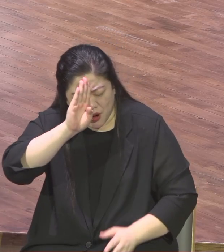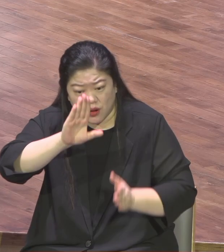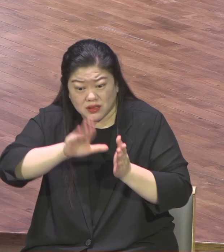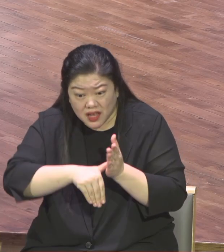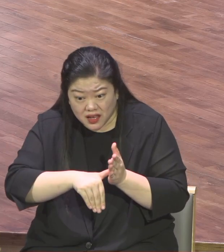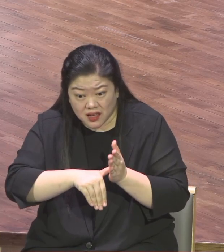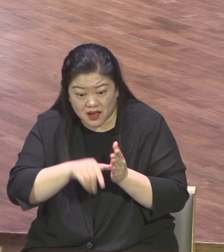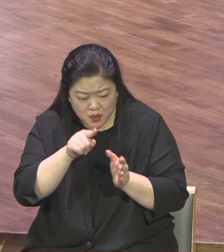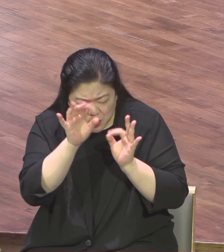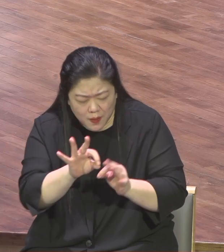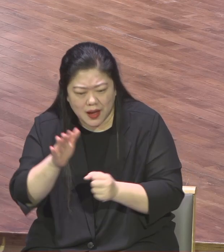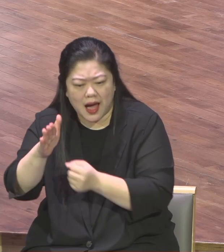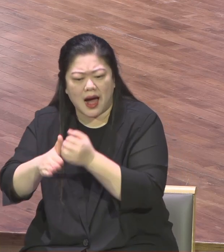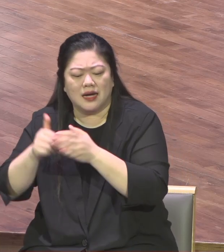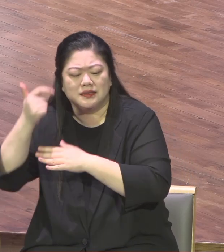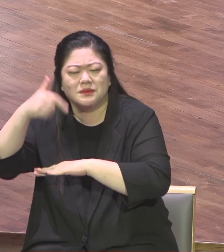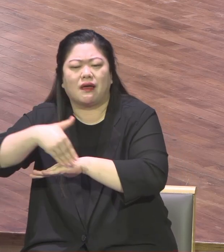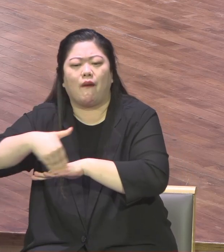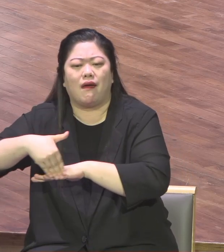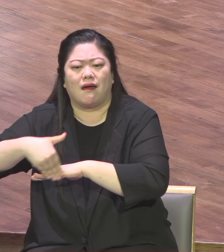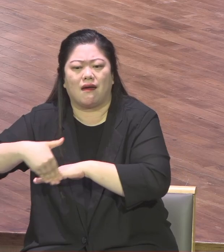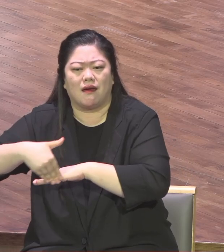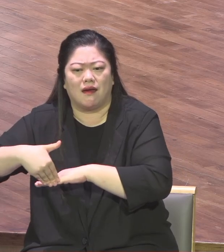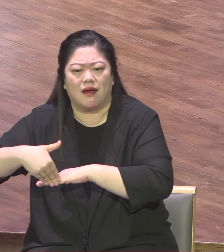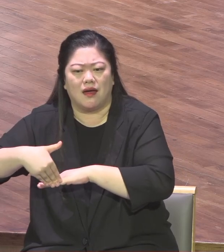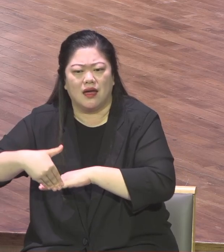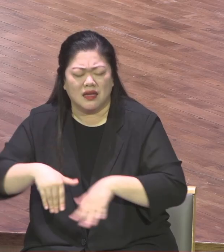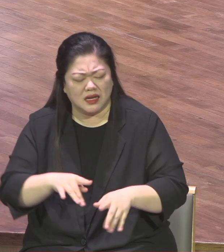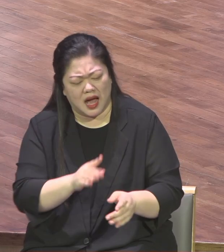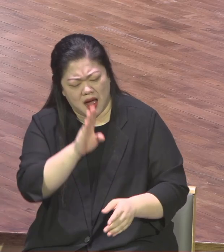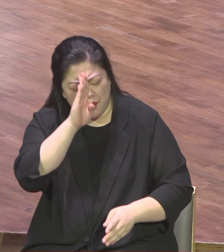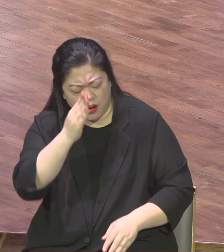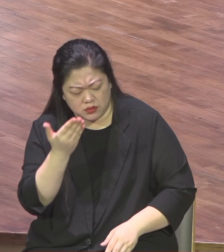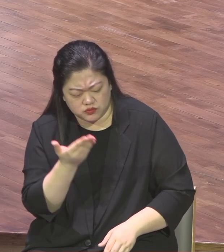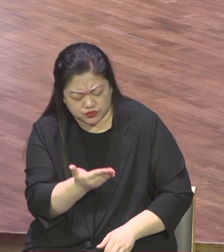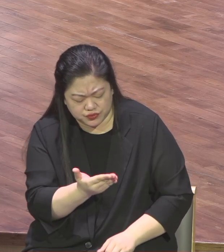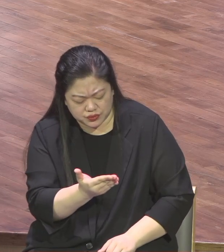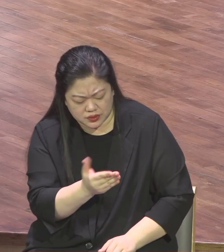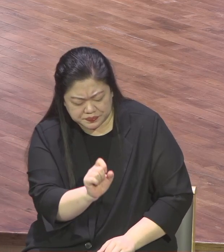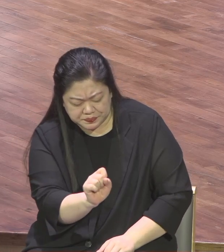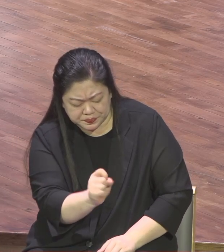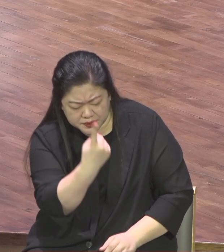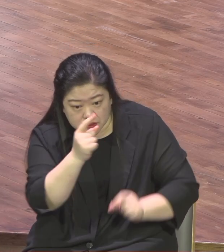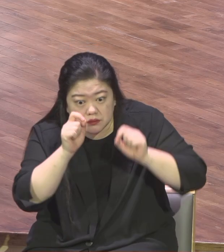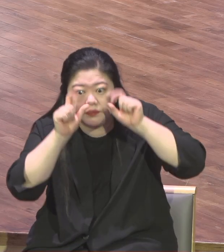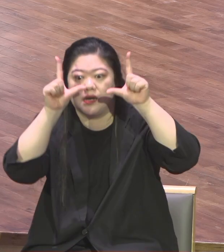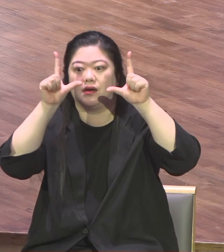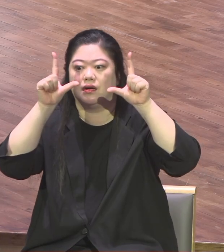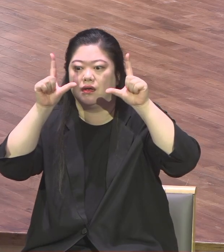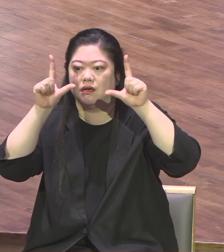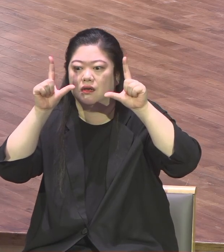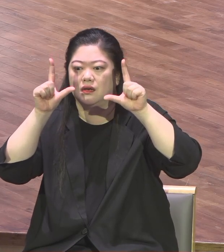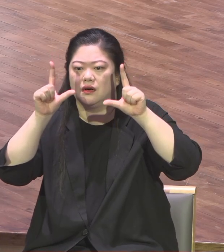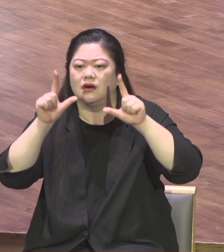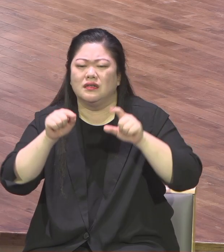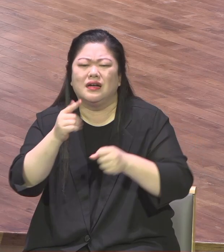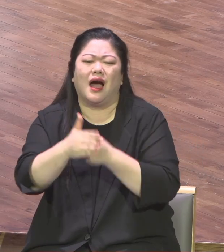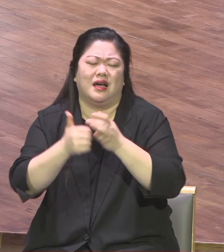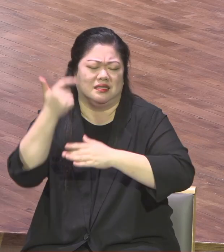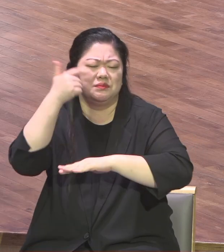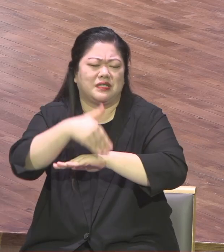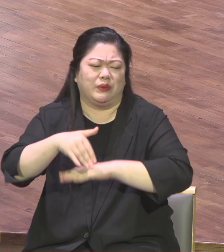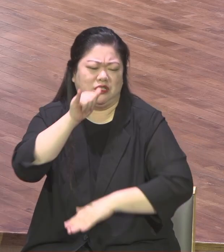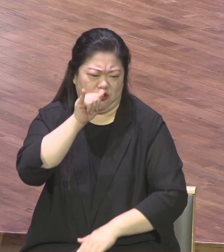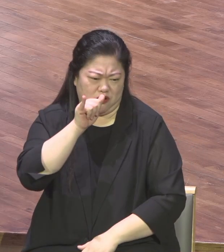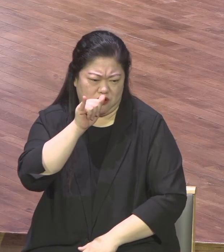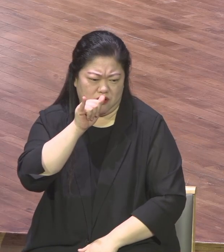있어요. 그러나 일반적으로는 여러분이 속고 있기 때문에 실패하는 겁니다.